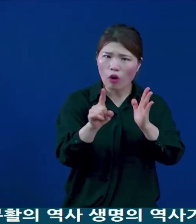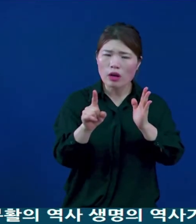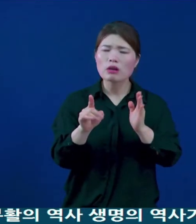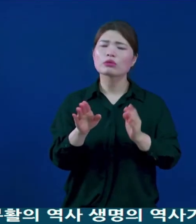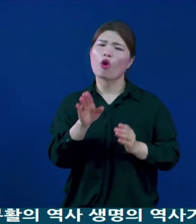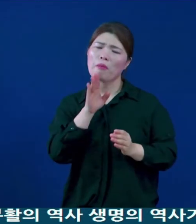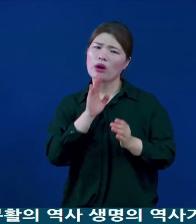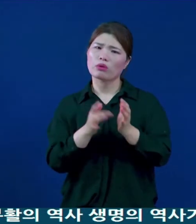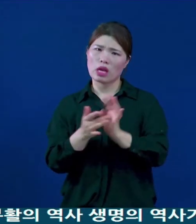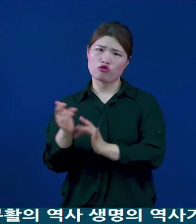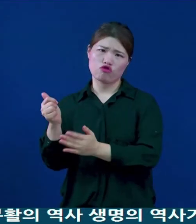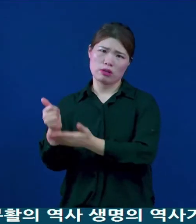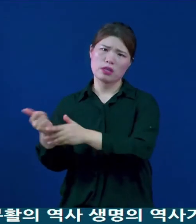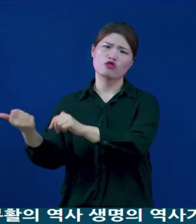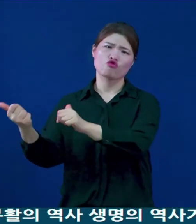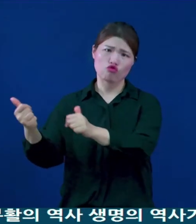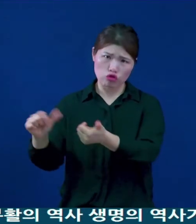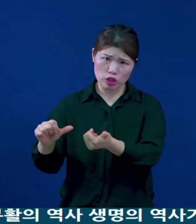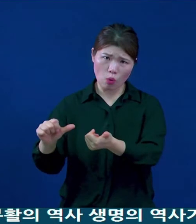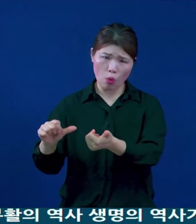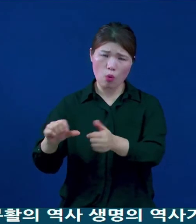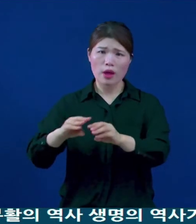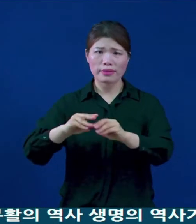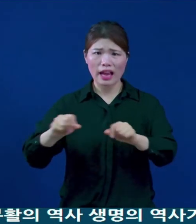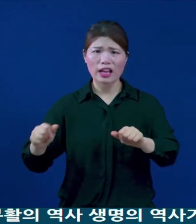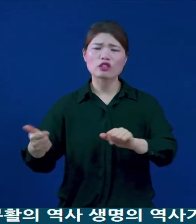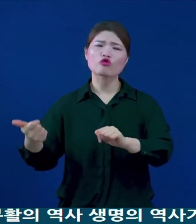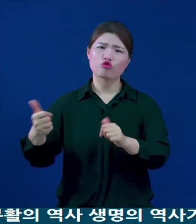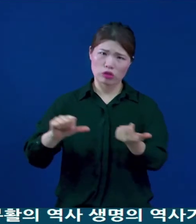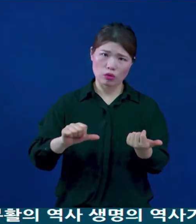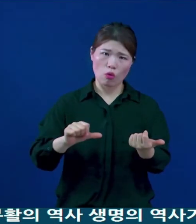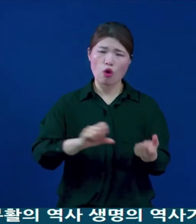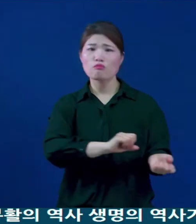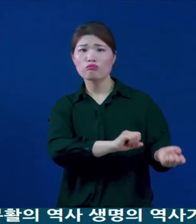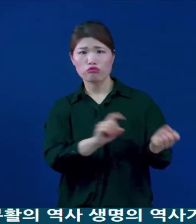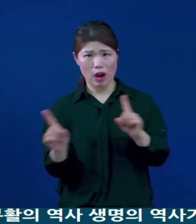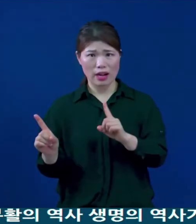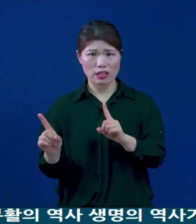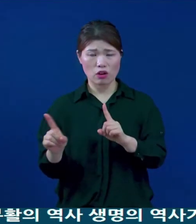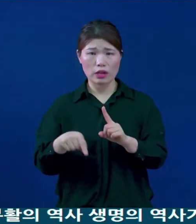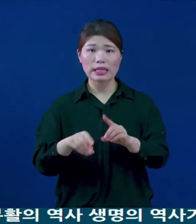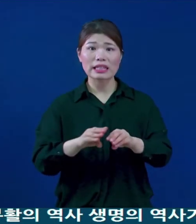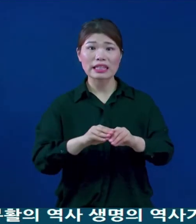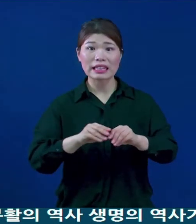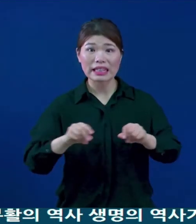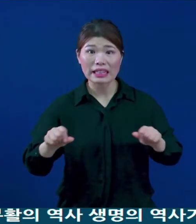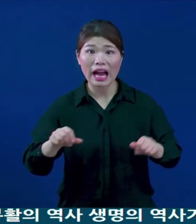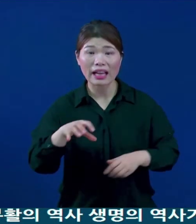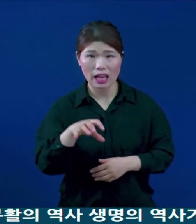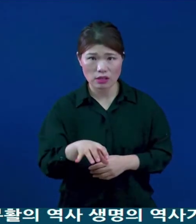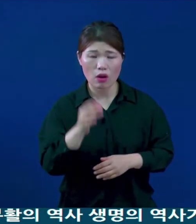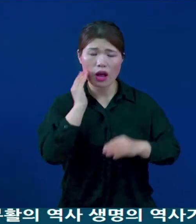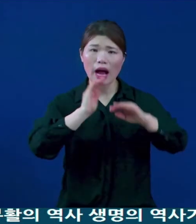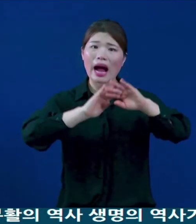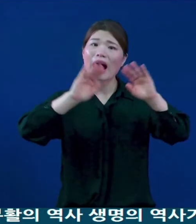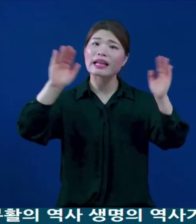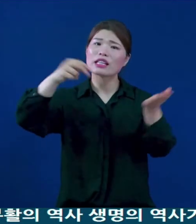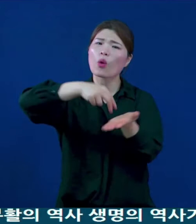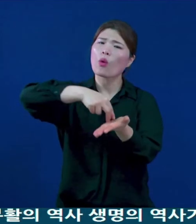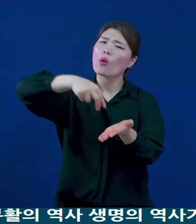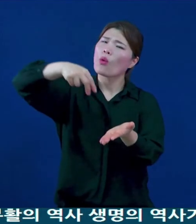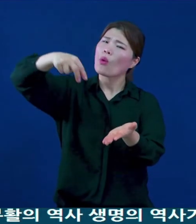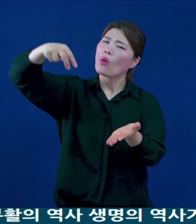죽으시고 땅에 떨어져 죽으시고 부활하셔서 이 땅에서 하늘 보좌로 들리신